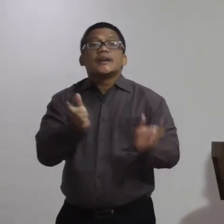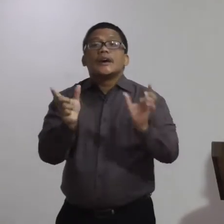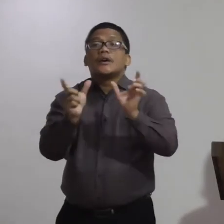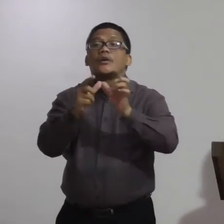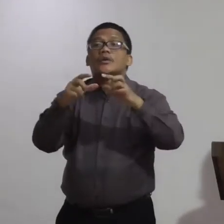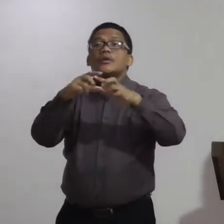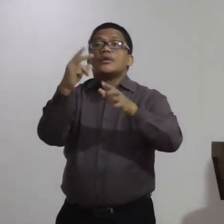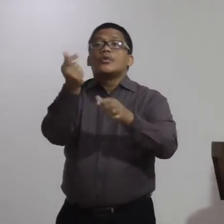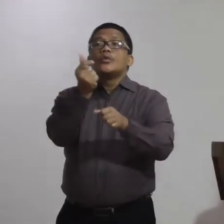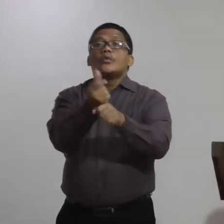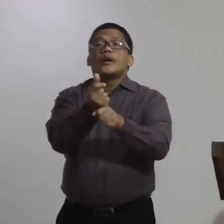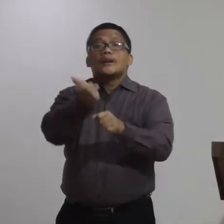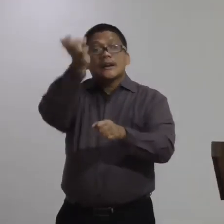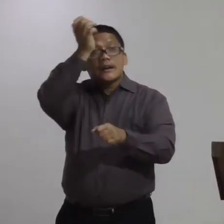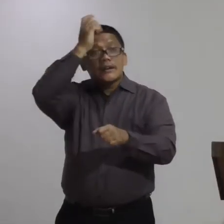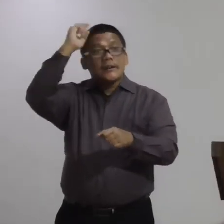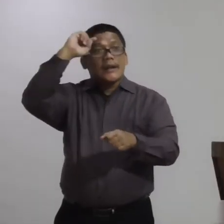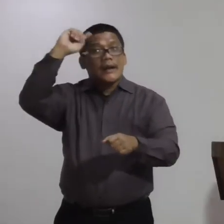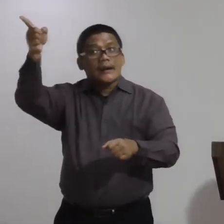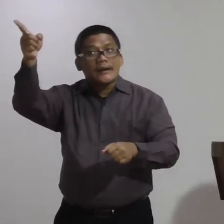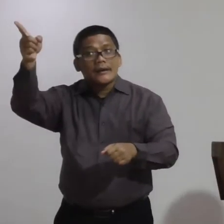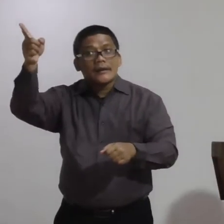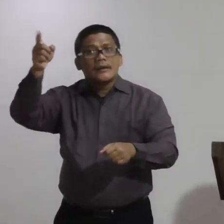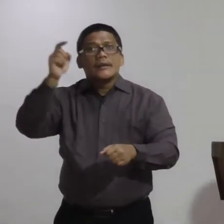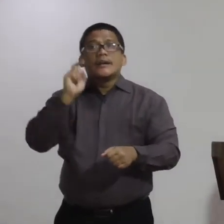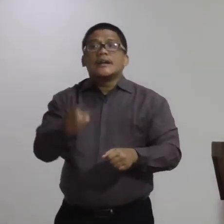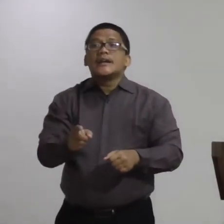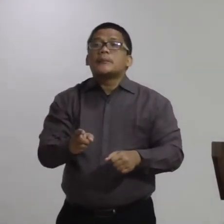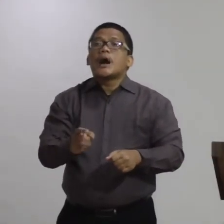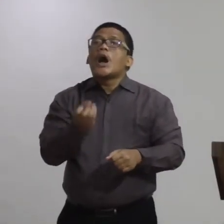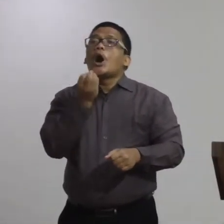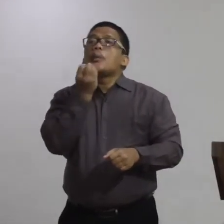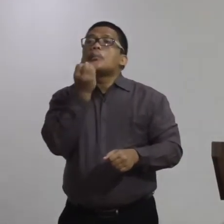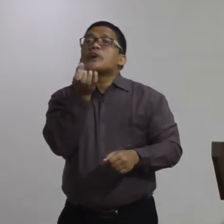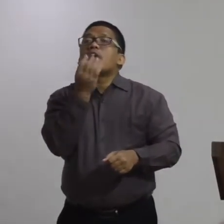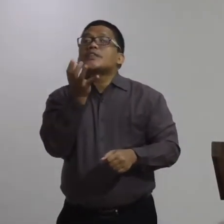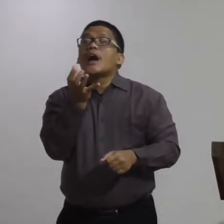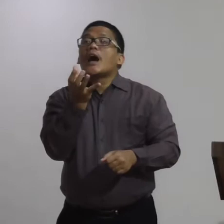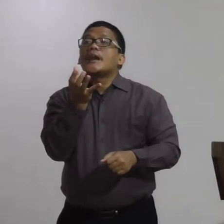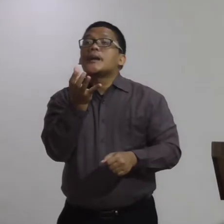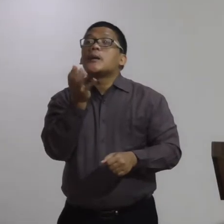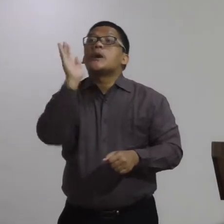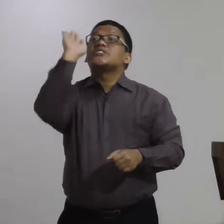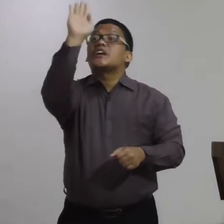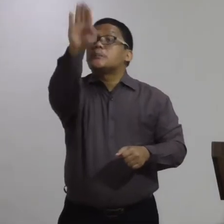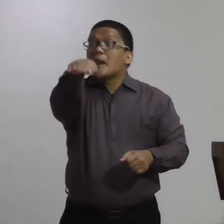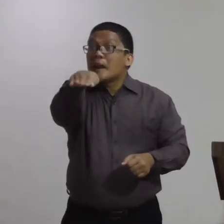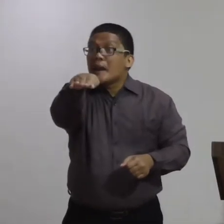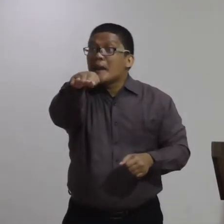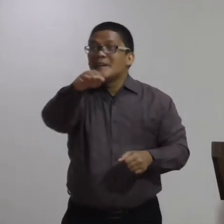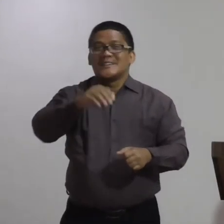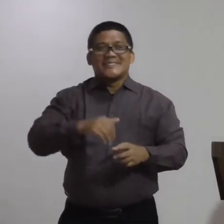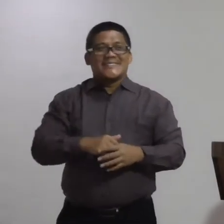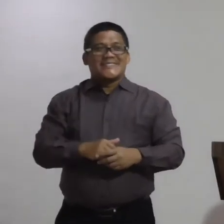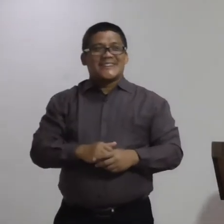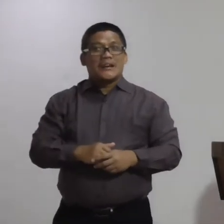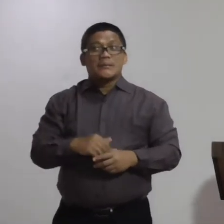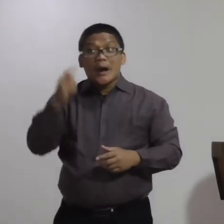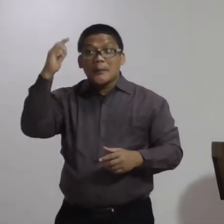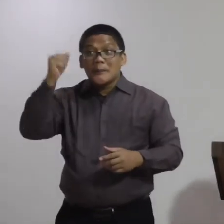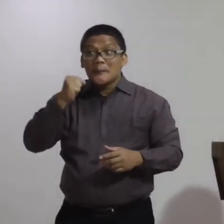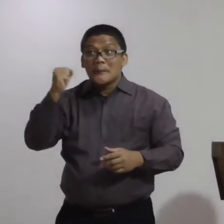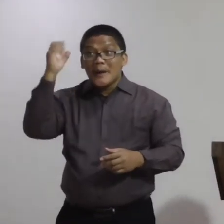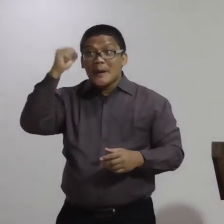Allah, ya. Ini profetik, ya, sifatnya profetik tentang kewarganegaraan